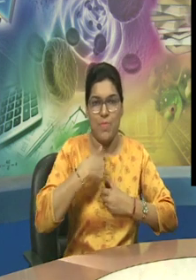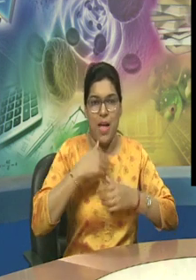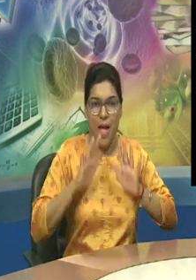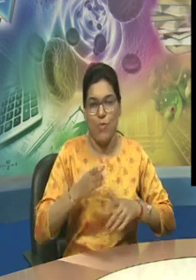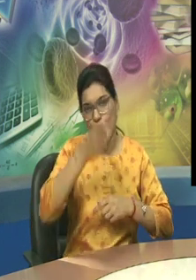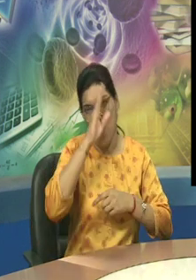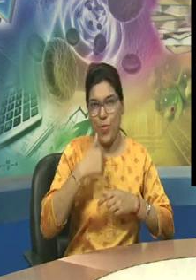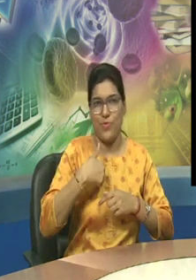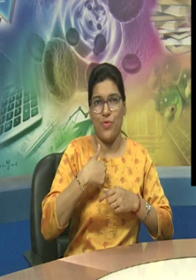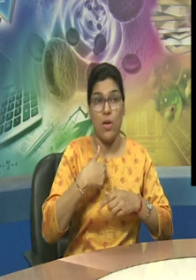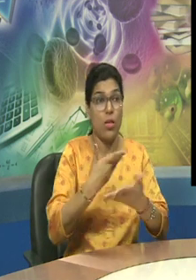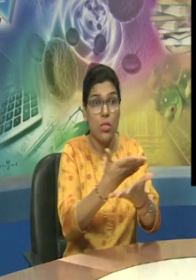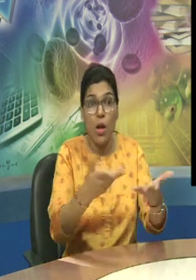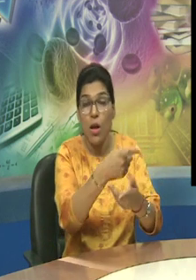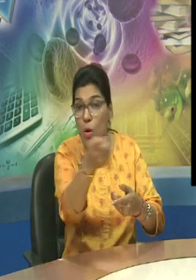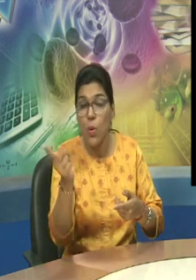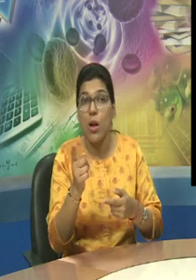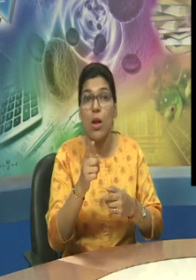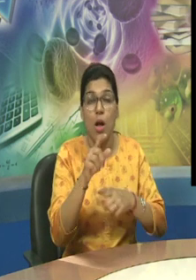अपने ईश्वर के ही